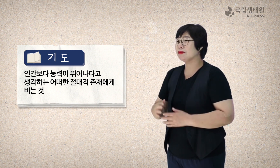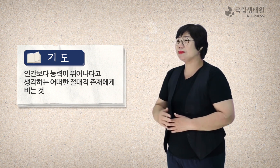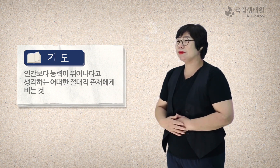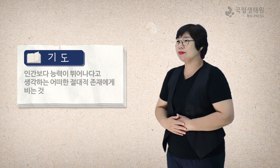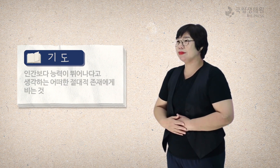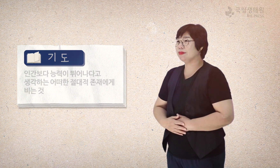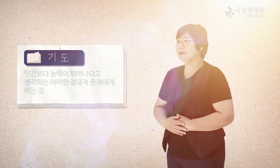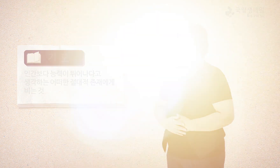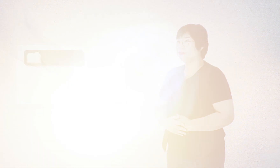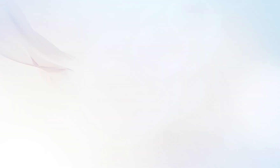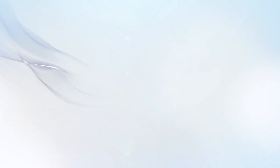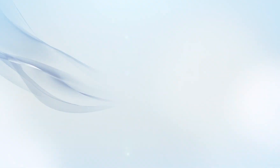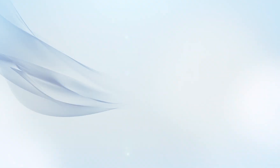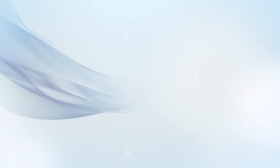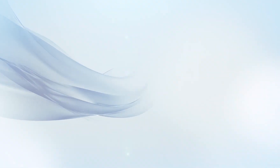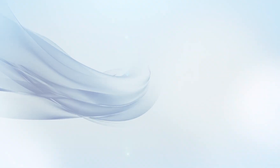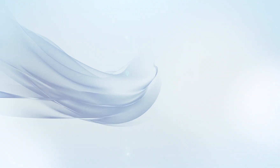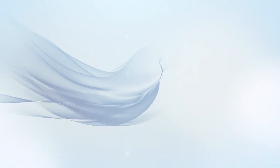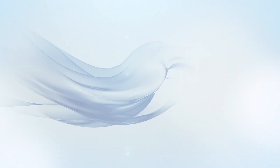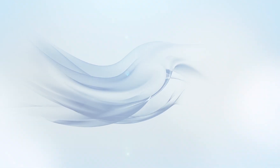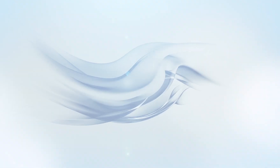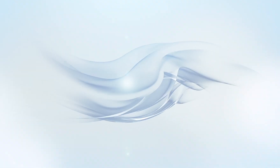잡아먹힐 가능성이 줄어들기 때문이란다.